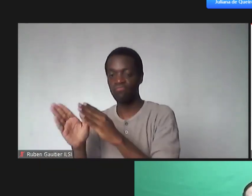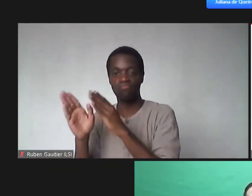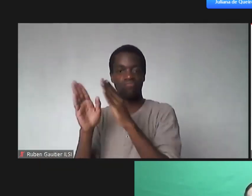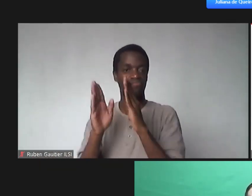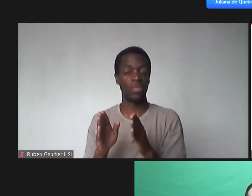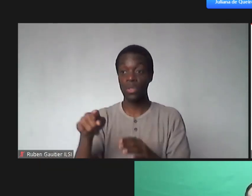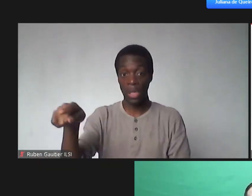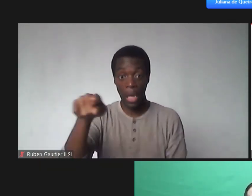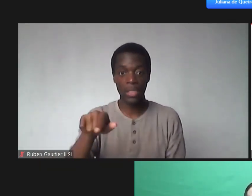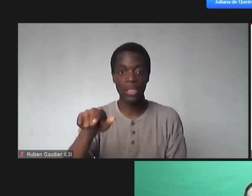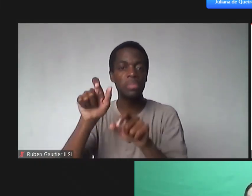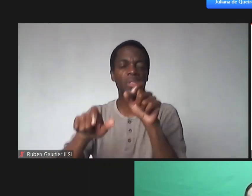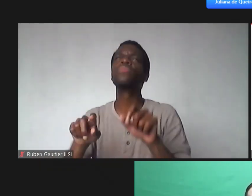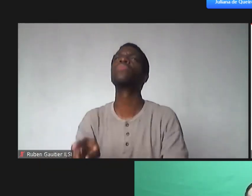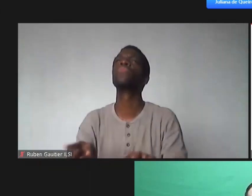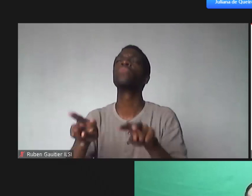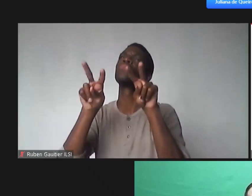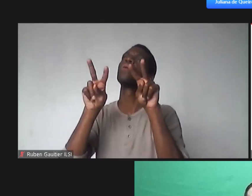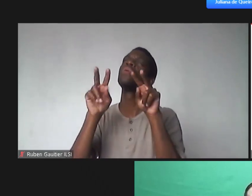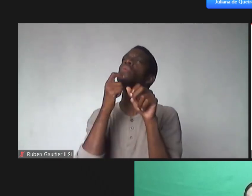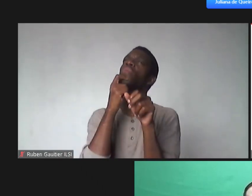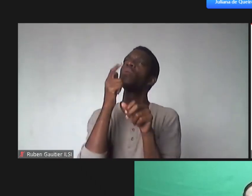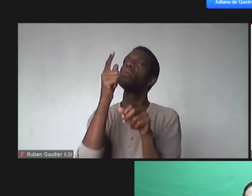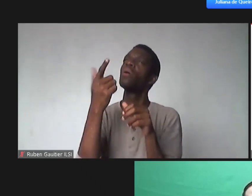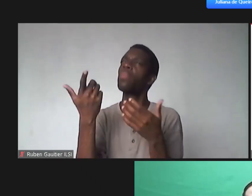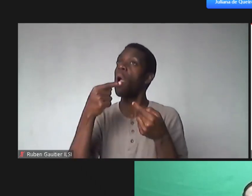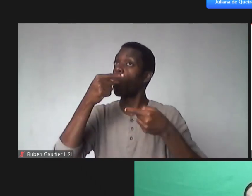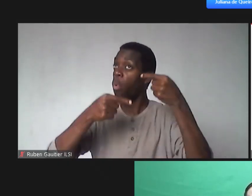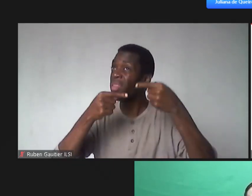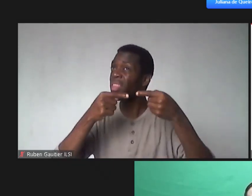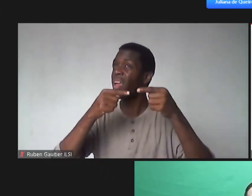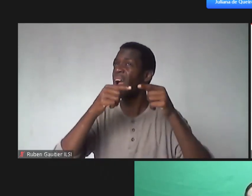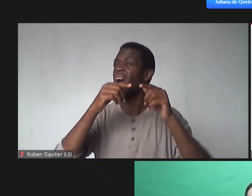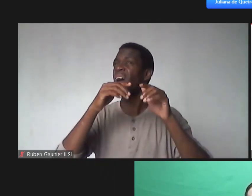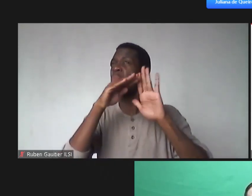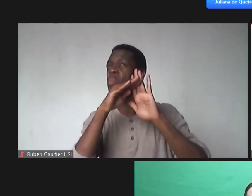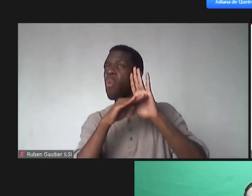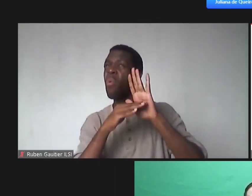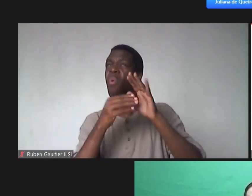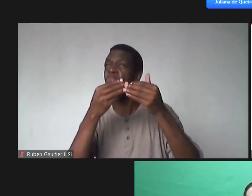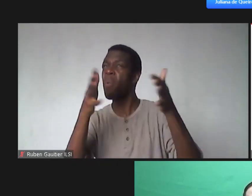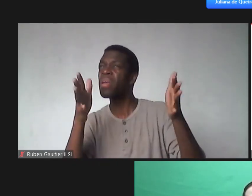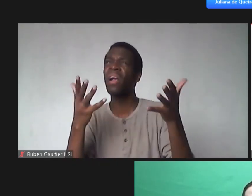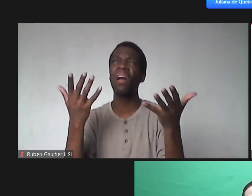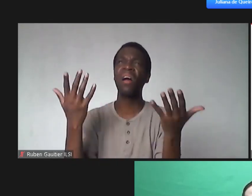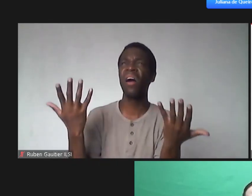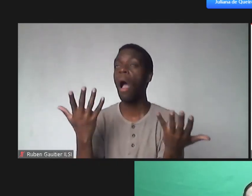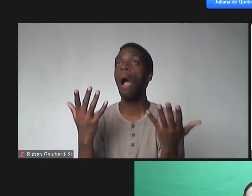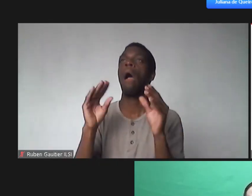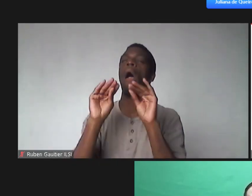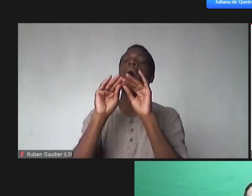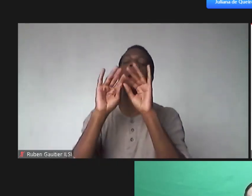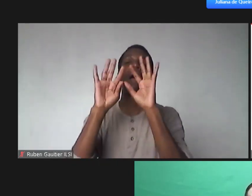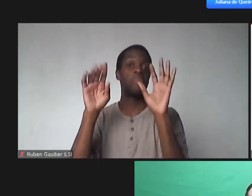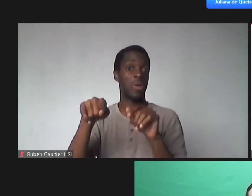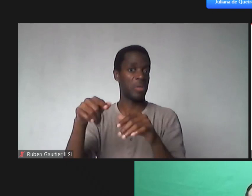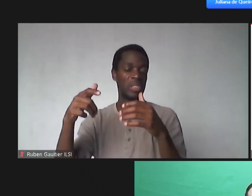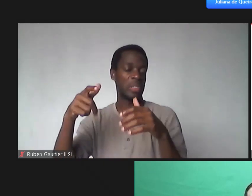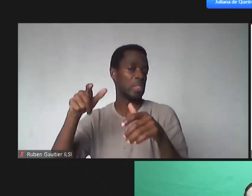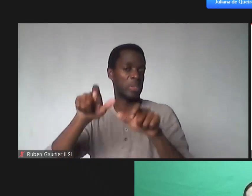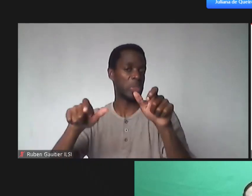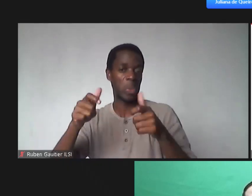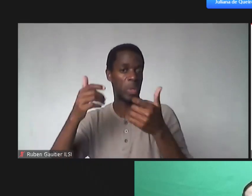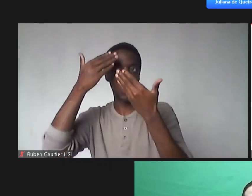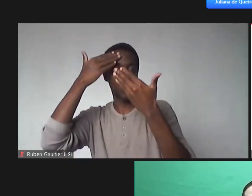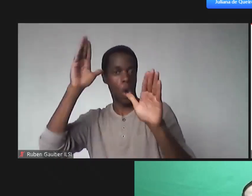con las políticas públicas, porque las bases son distintas, los conceptos de discapacidad muchas veces son distintos también. Así que